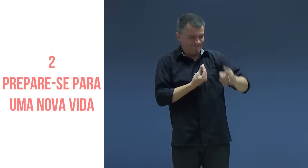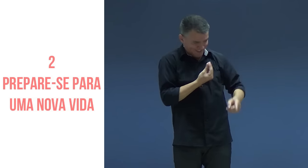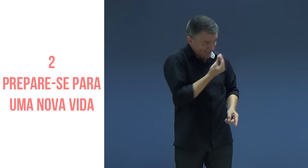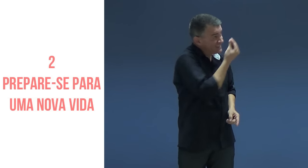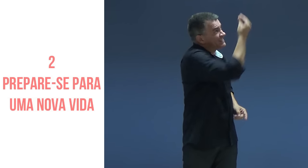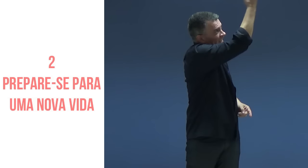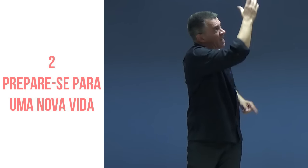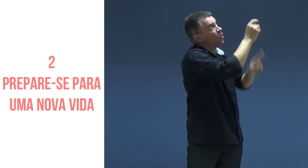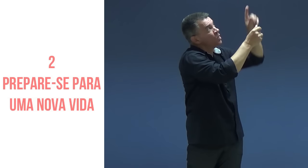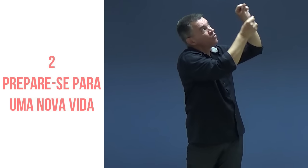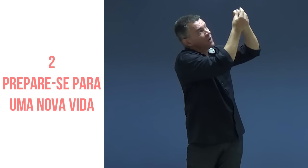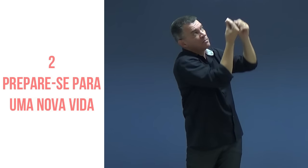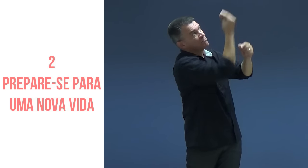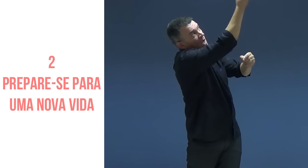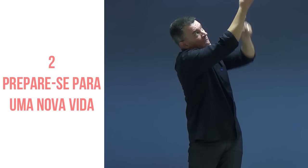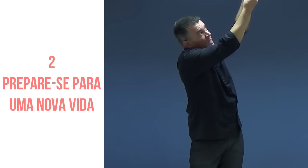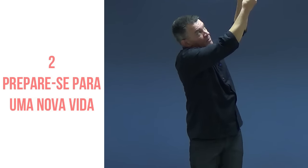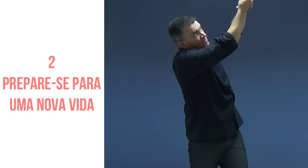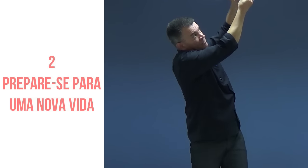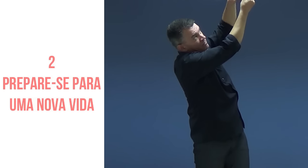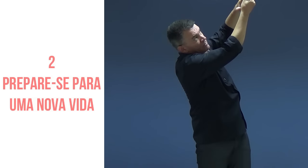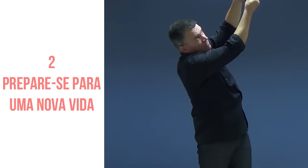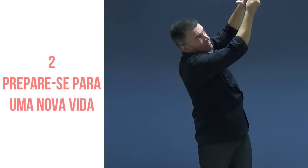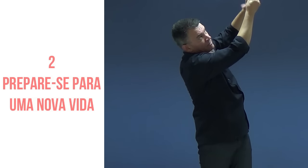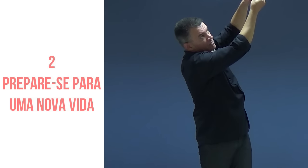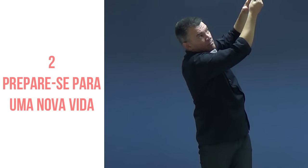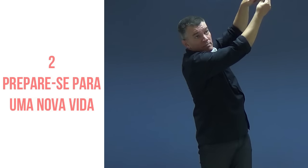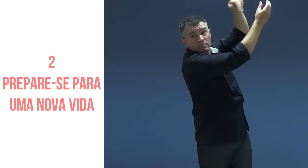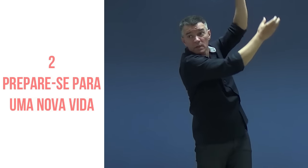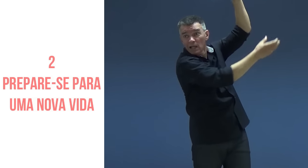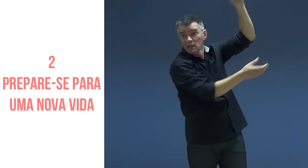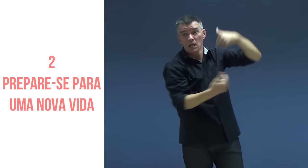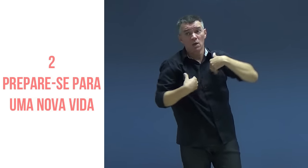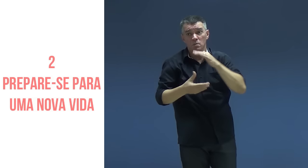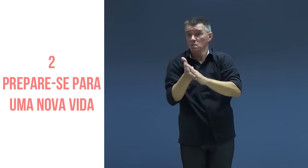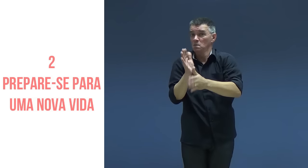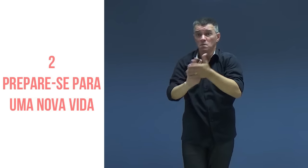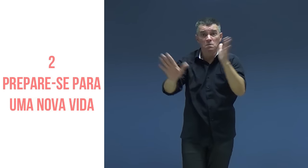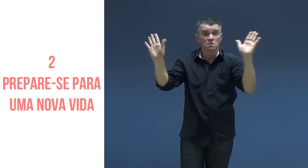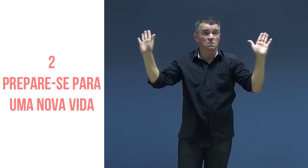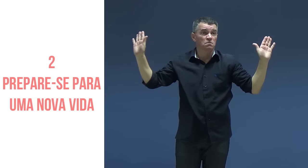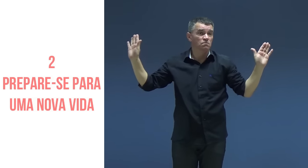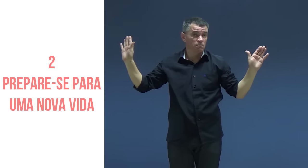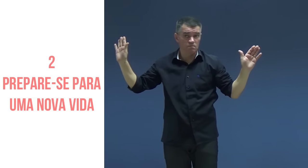sei. Não, entrega para Ele, para que Ele conserte a sua vida ali.